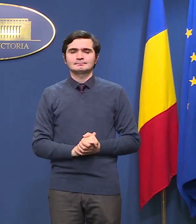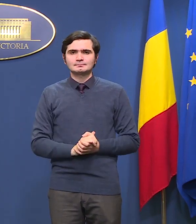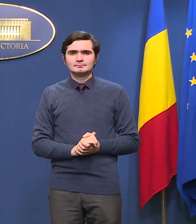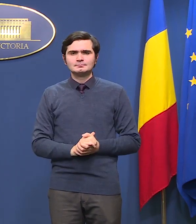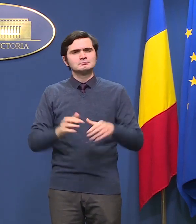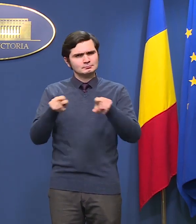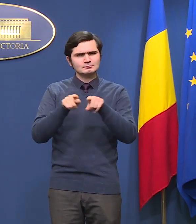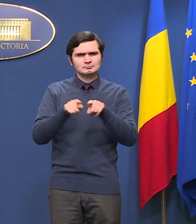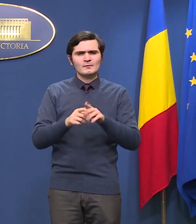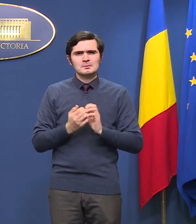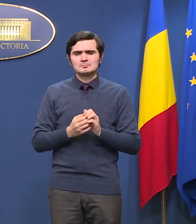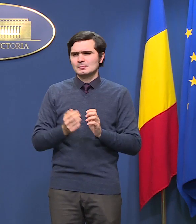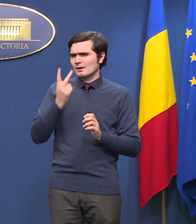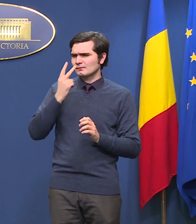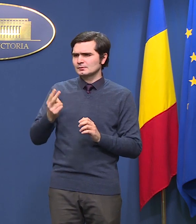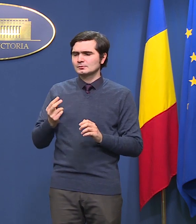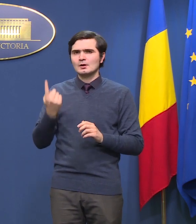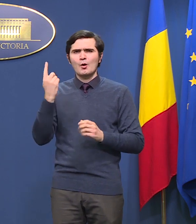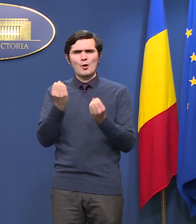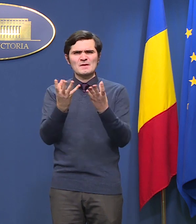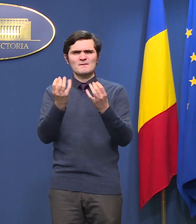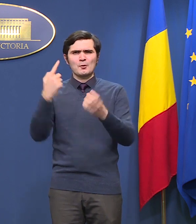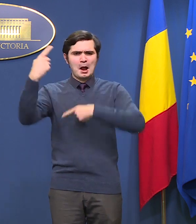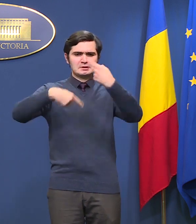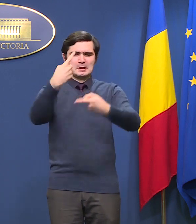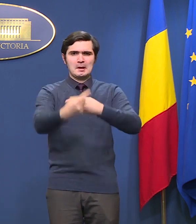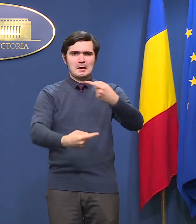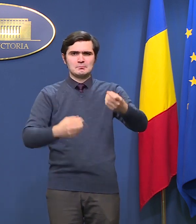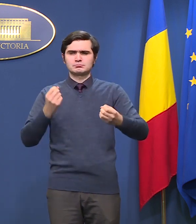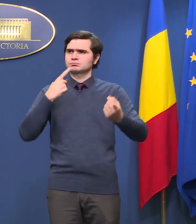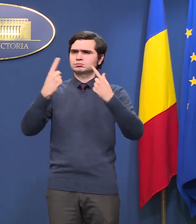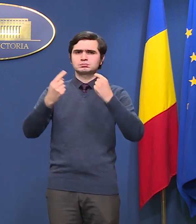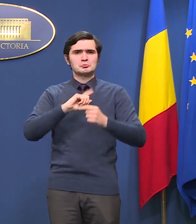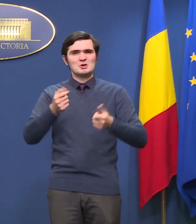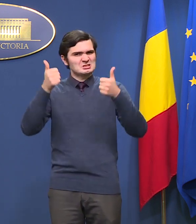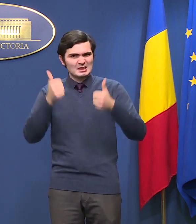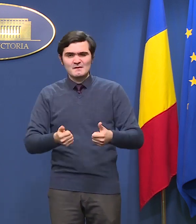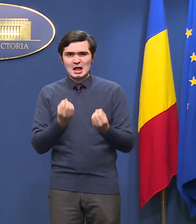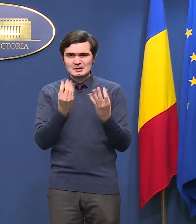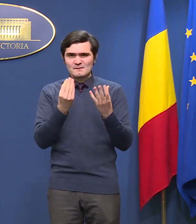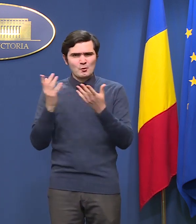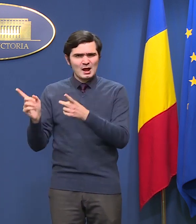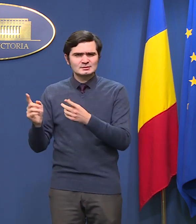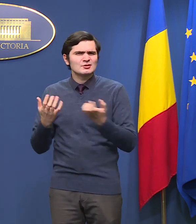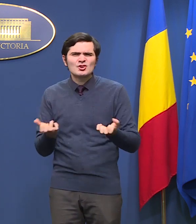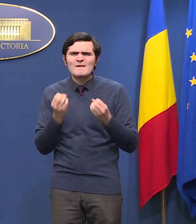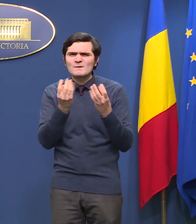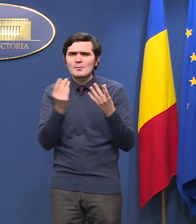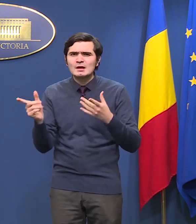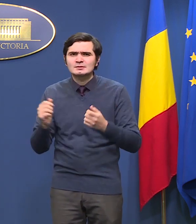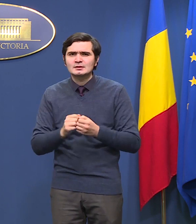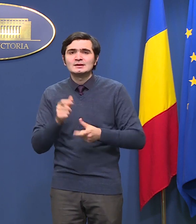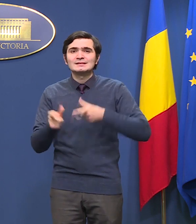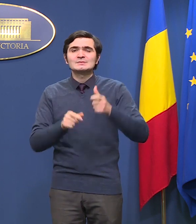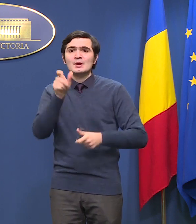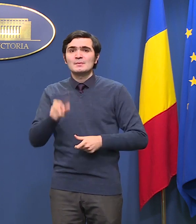asemenea, am văzut că s-a rostogolit o informație care nu este adevărată și care veți vedea că nu este adevărată privitoare la persoanele cu vârsta